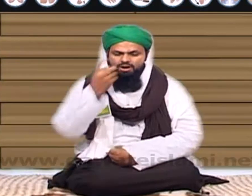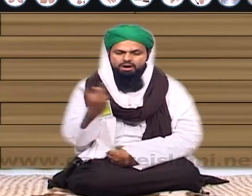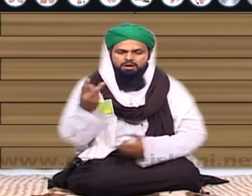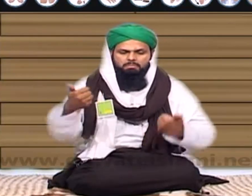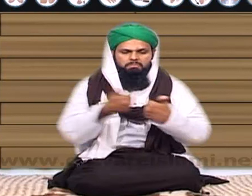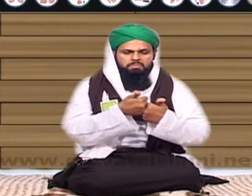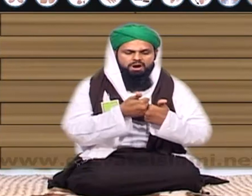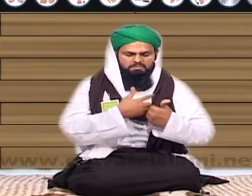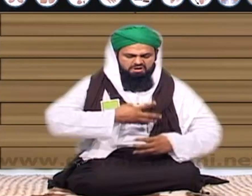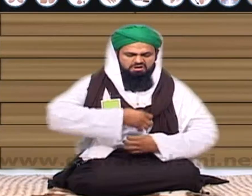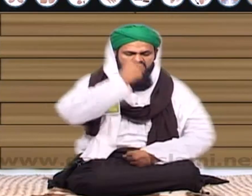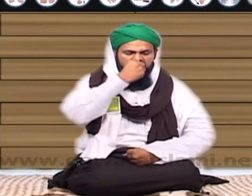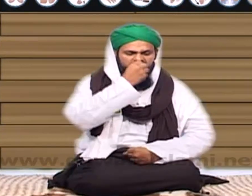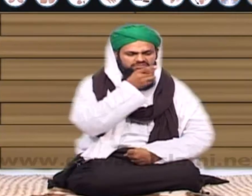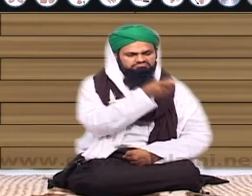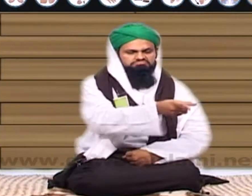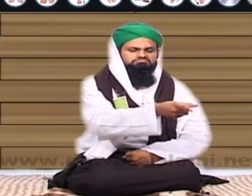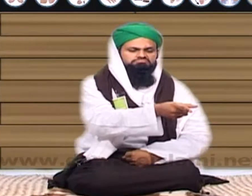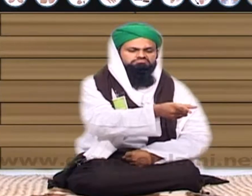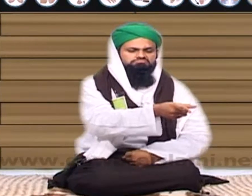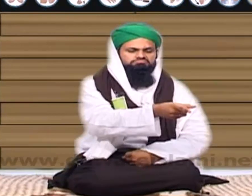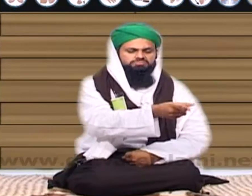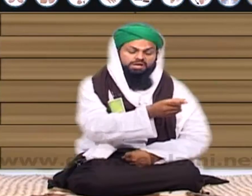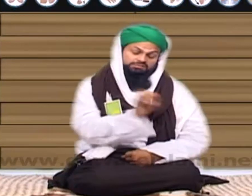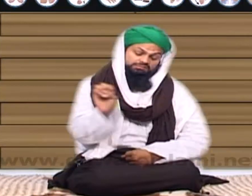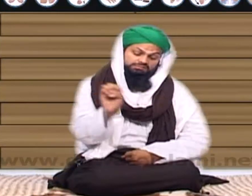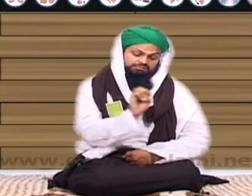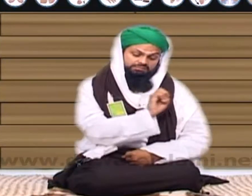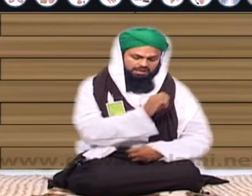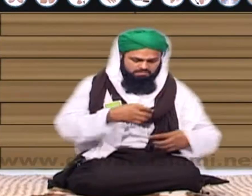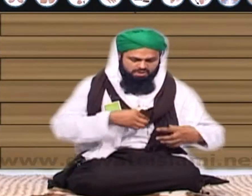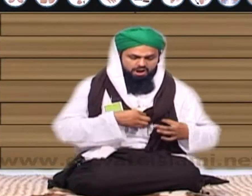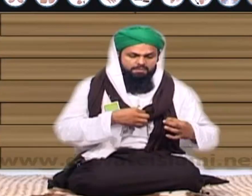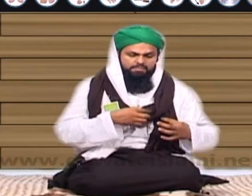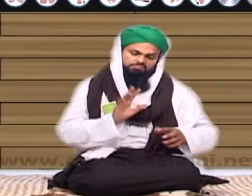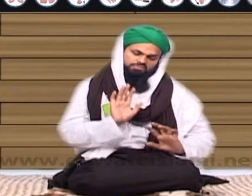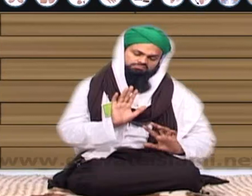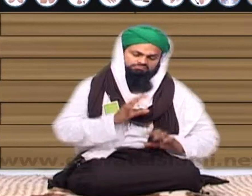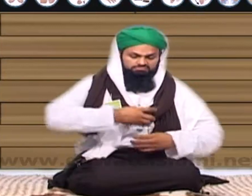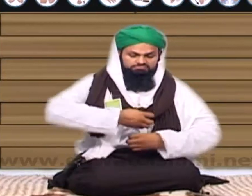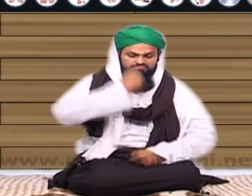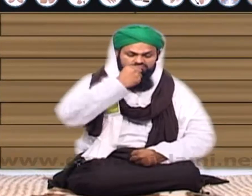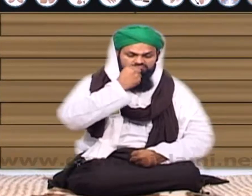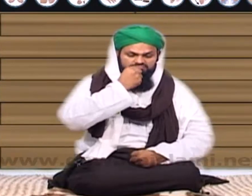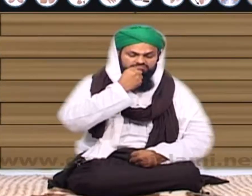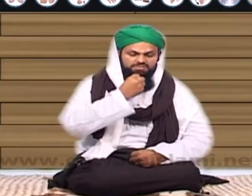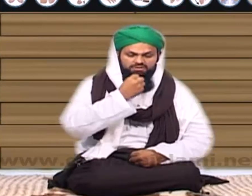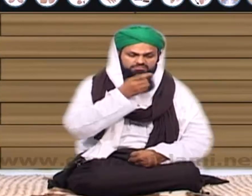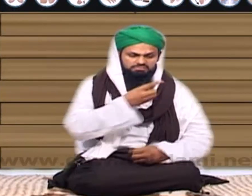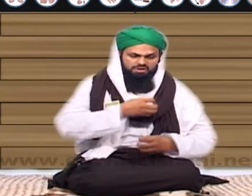جو کفن دیا جاتا ہے, بے عین ہی وہی کفن, وہی کپڑا, ایک اکنی بھی زیادہ